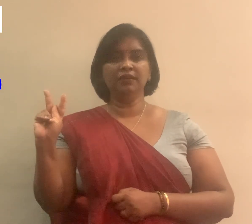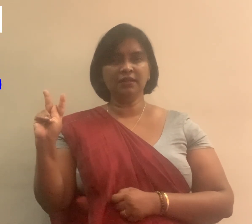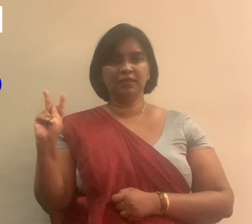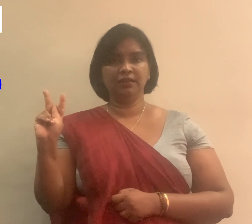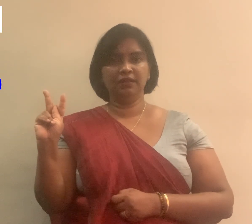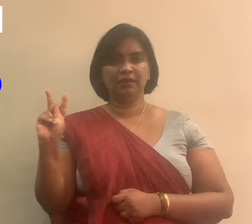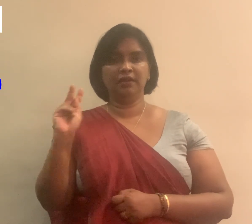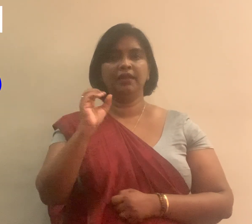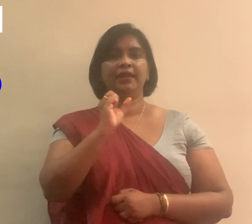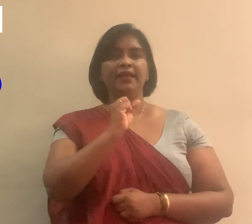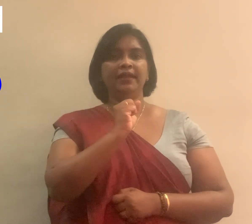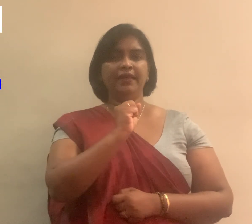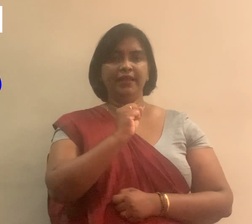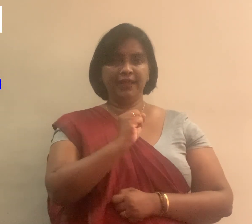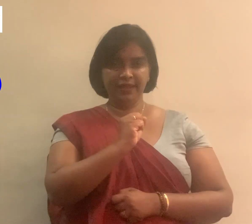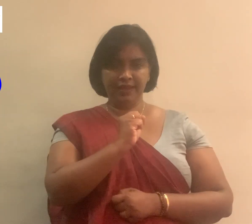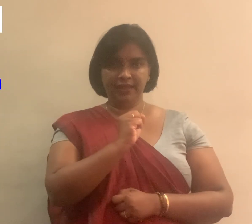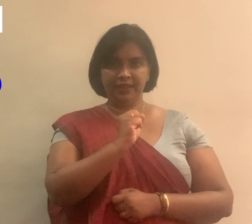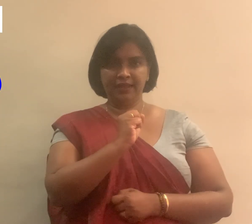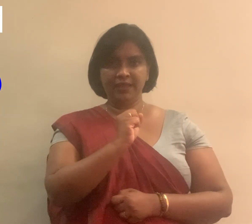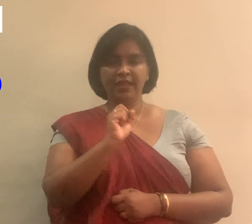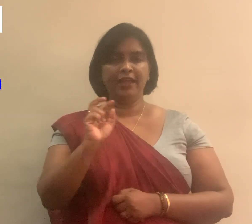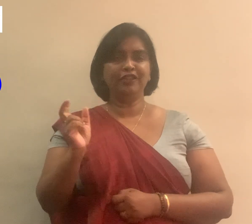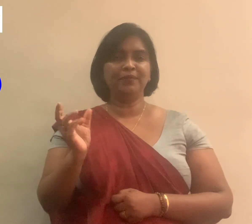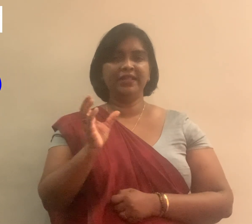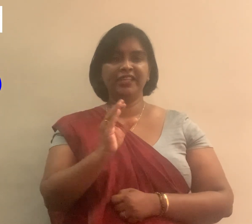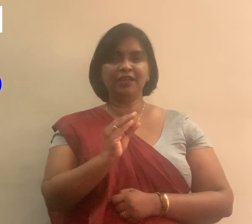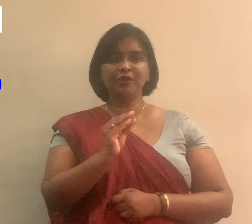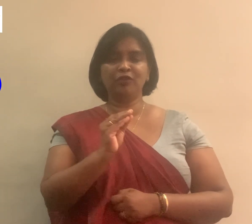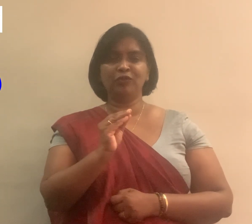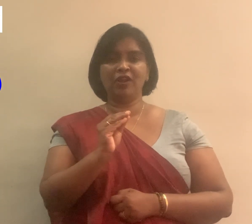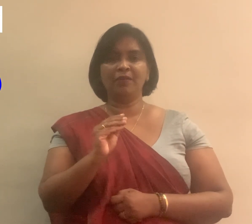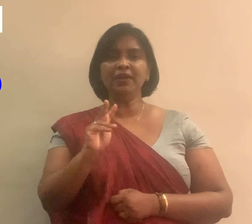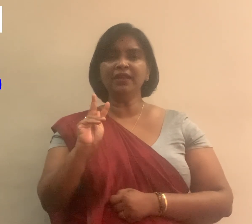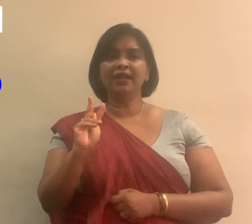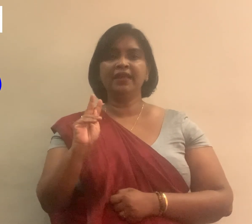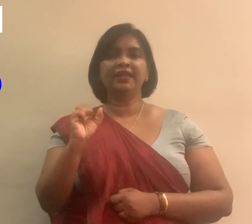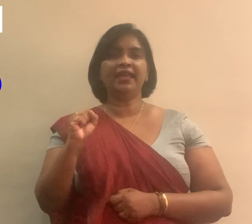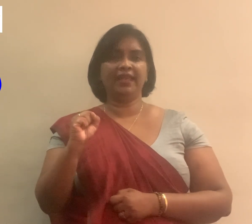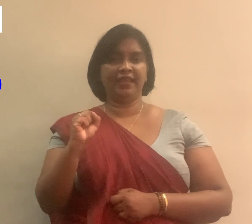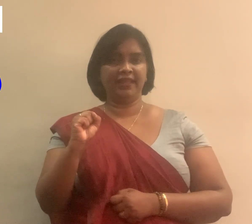උක් ඒ. එතන මේ දෙකම එකතු වුනහම කේ.